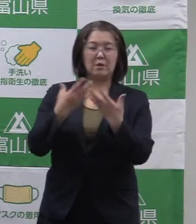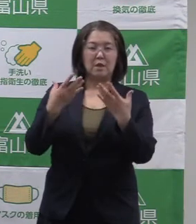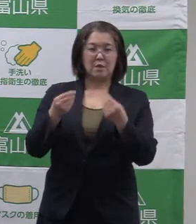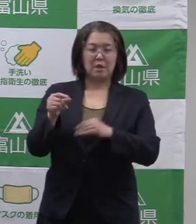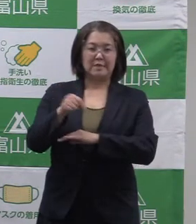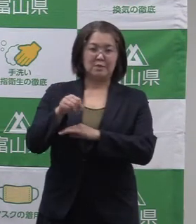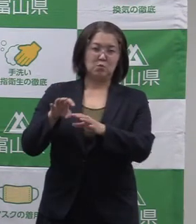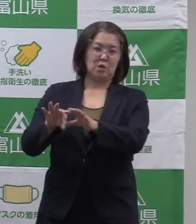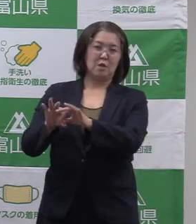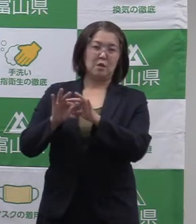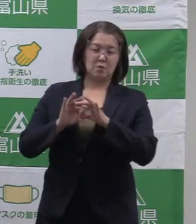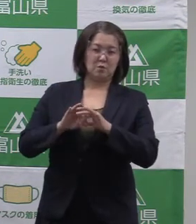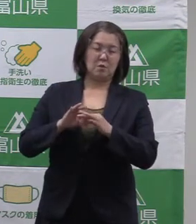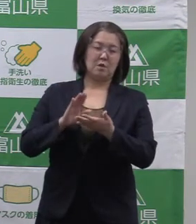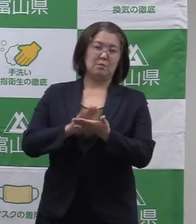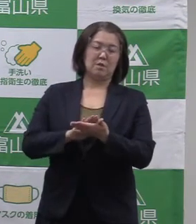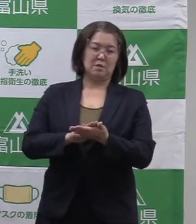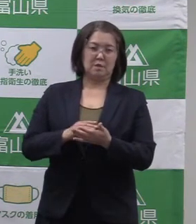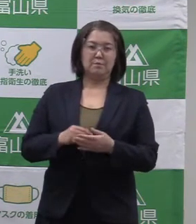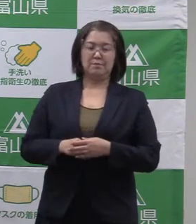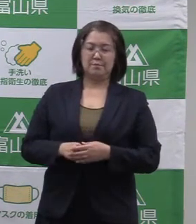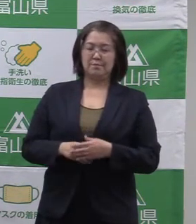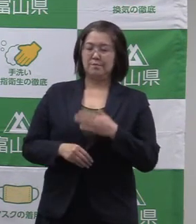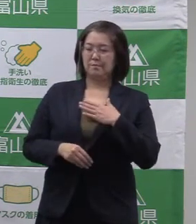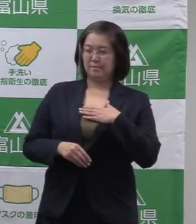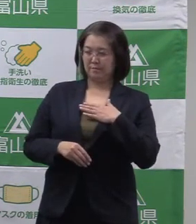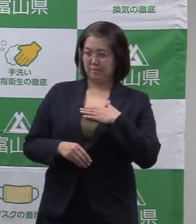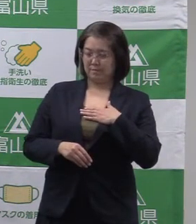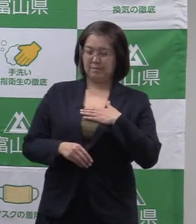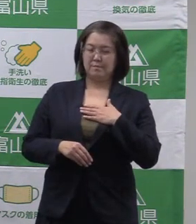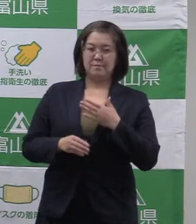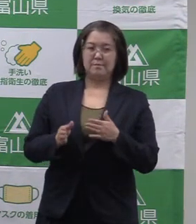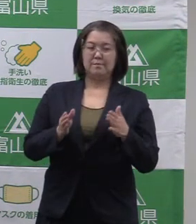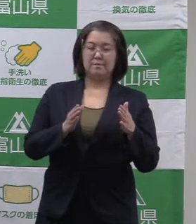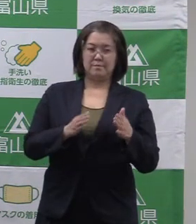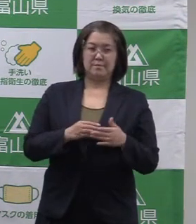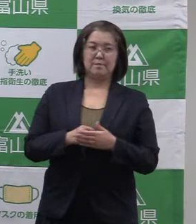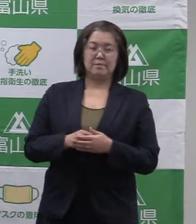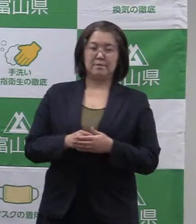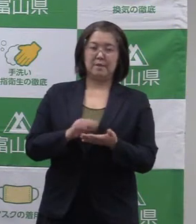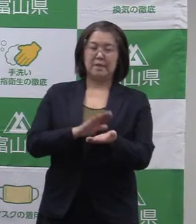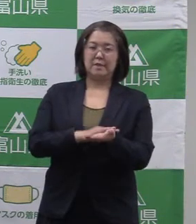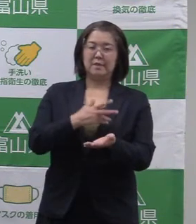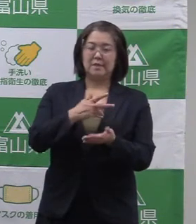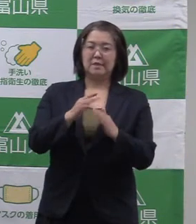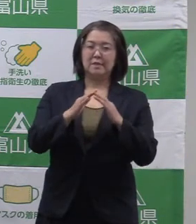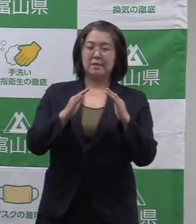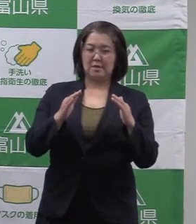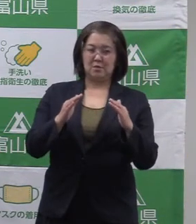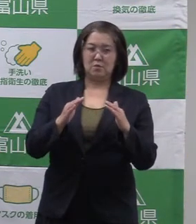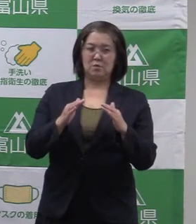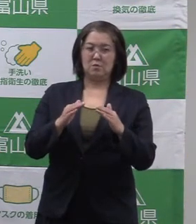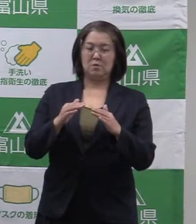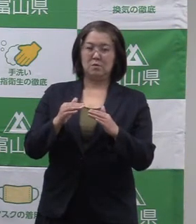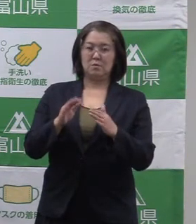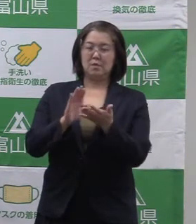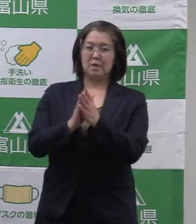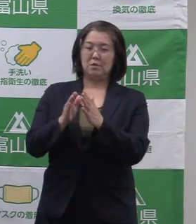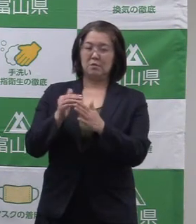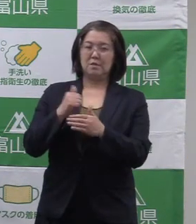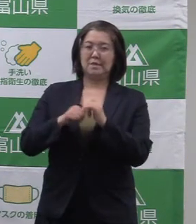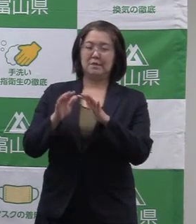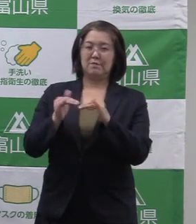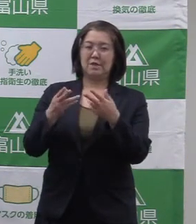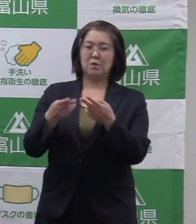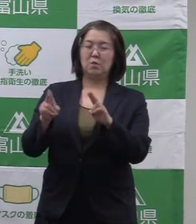。 それから昨日その先ほどお話で出ますと、医師会と県の自民党県議の方との